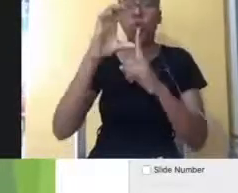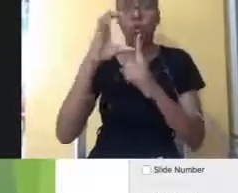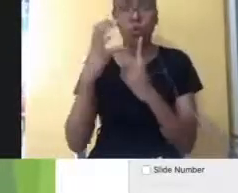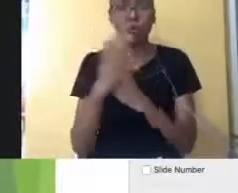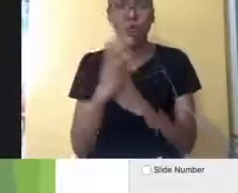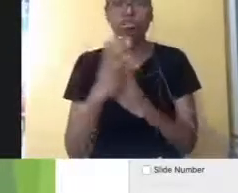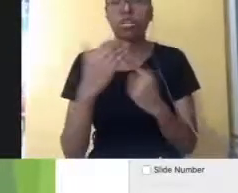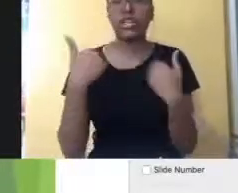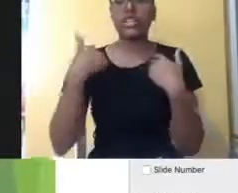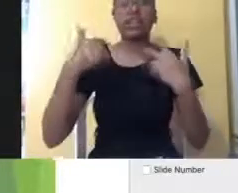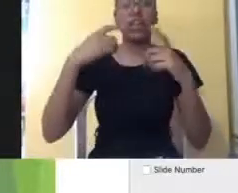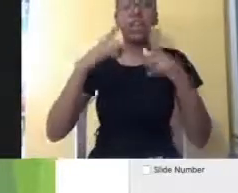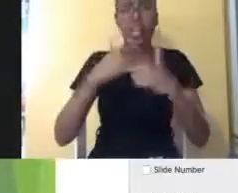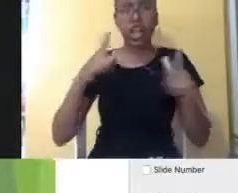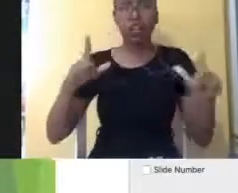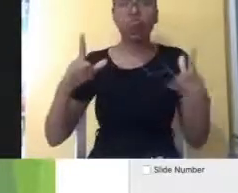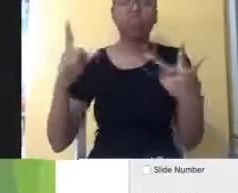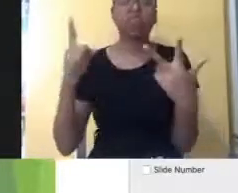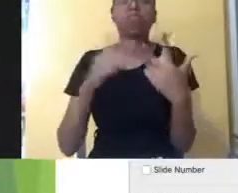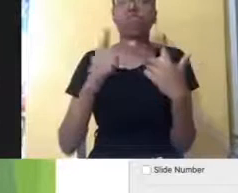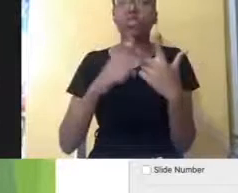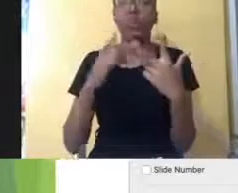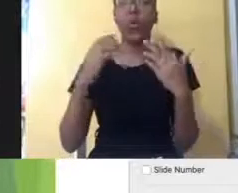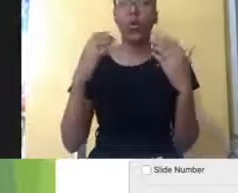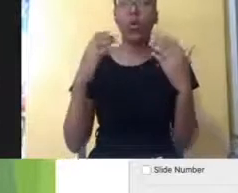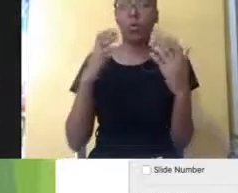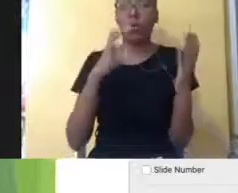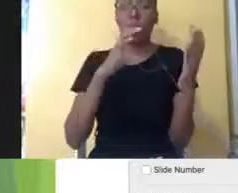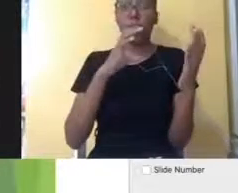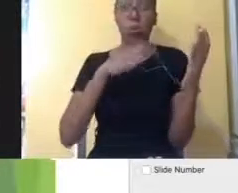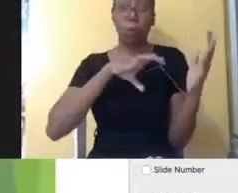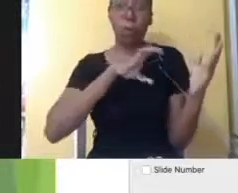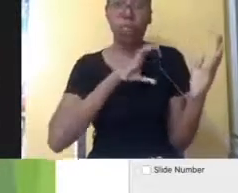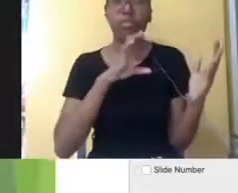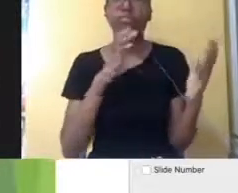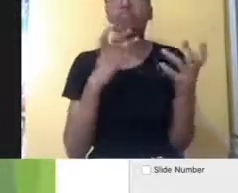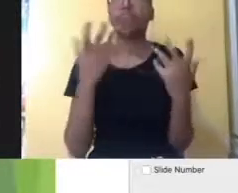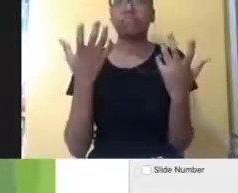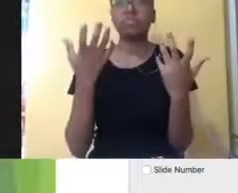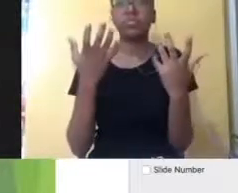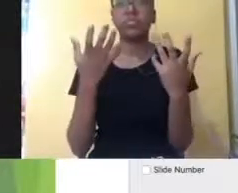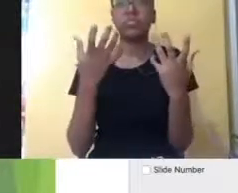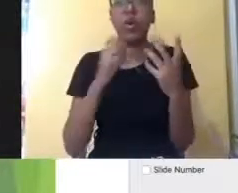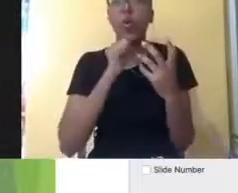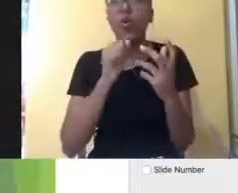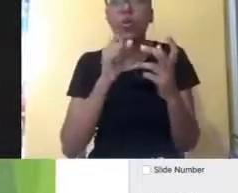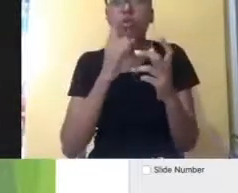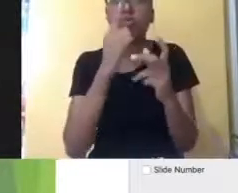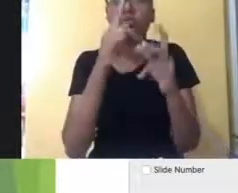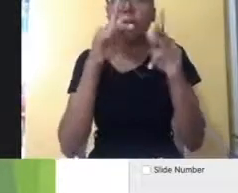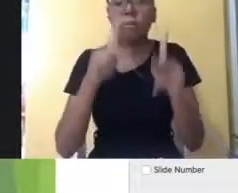de comportamiento, una identidad, y más que verlo como alguien que hay que arreglarle algo y que hay